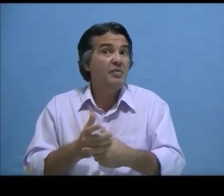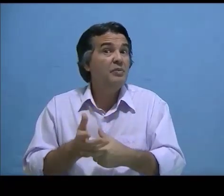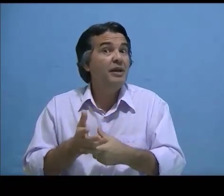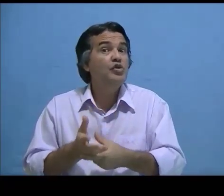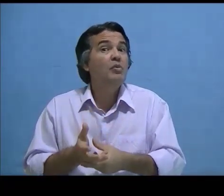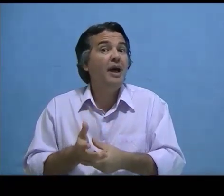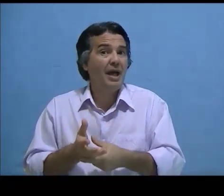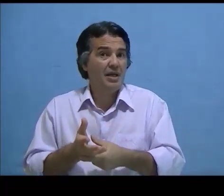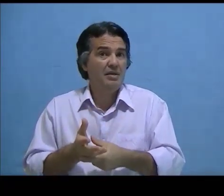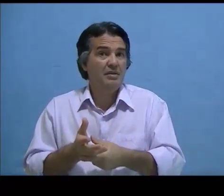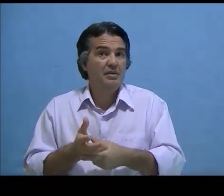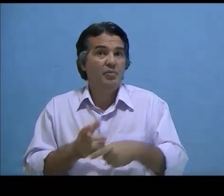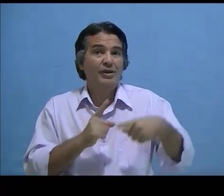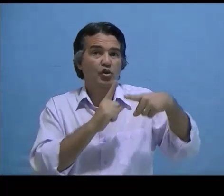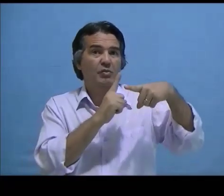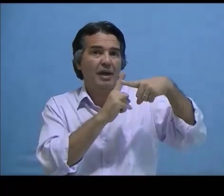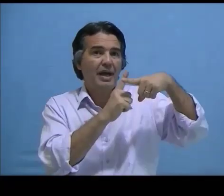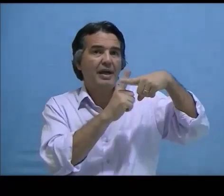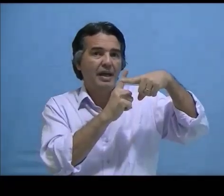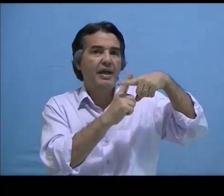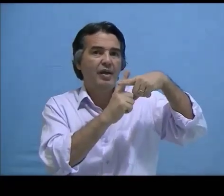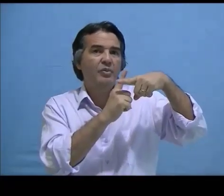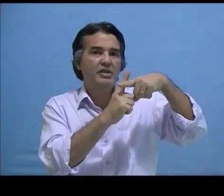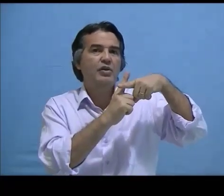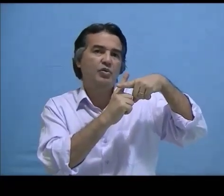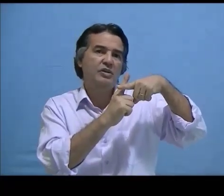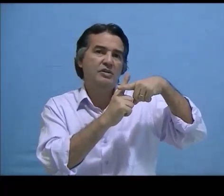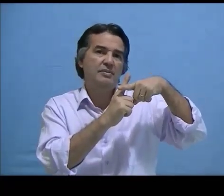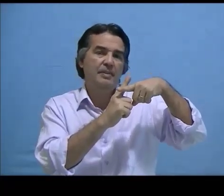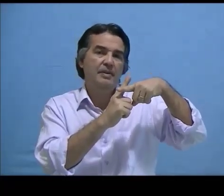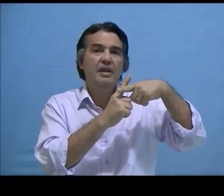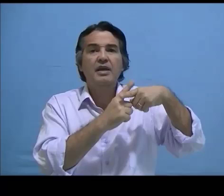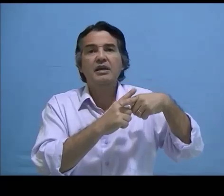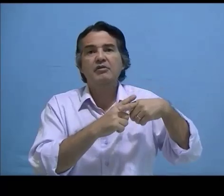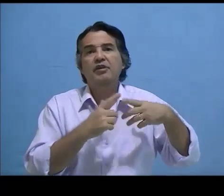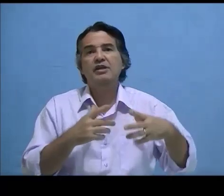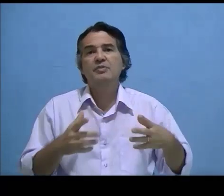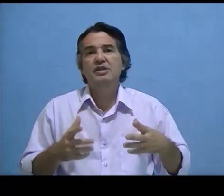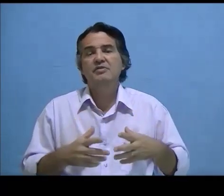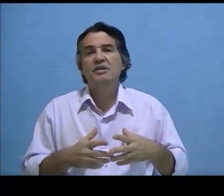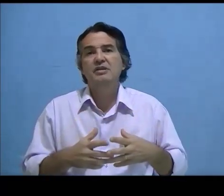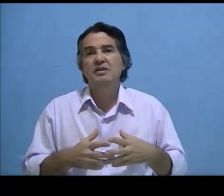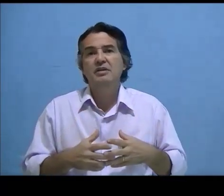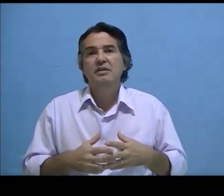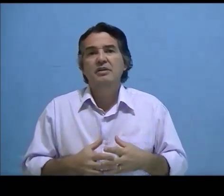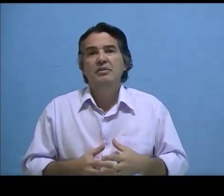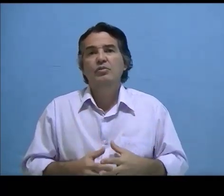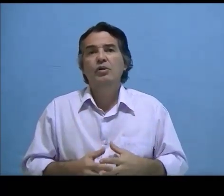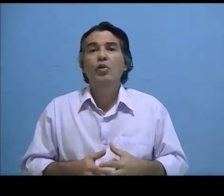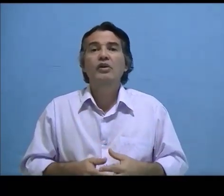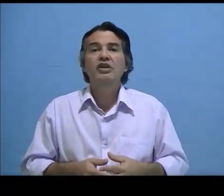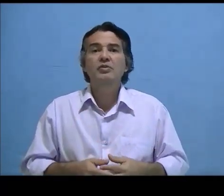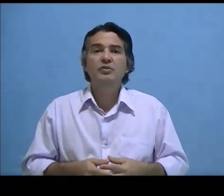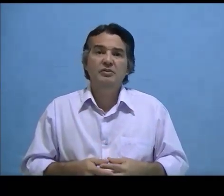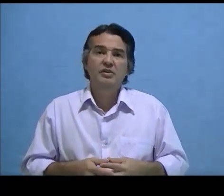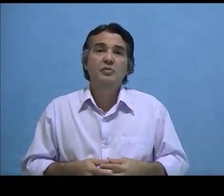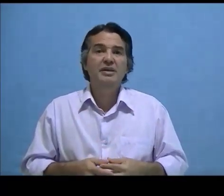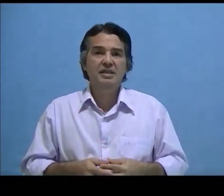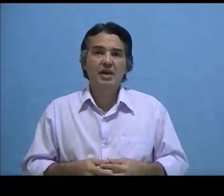necessariamente para somar. Para somar é realmente a cruz. E daí faz muitas vezes o algoritmo